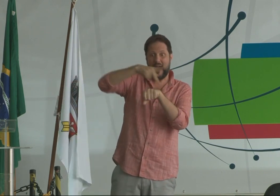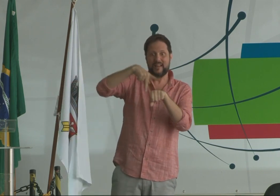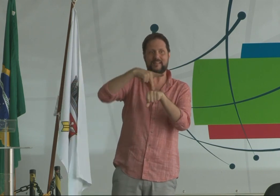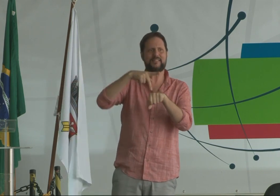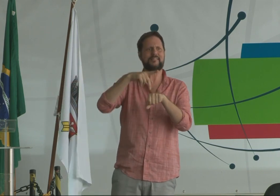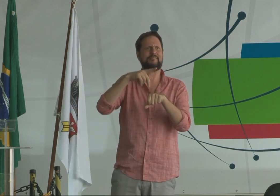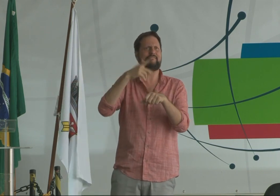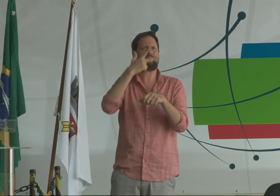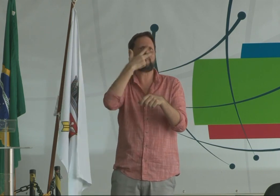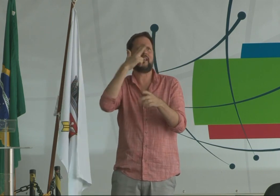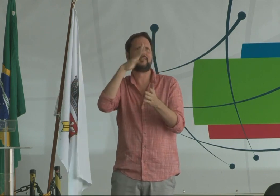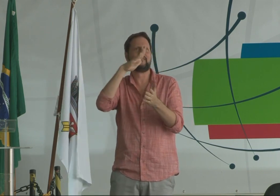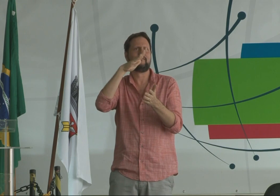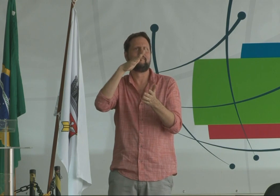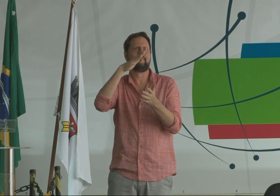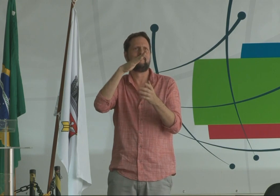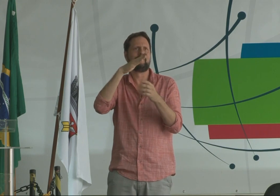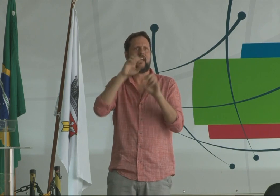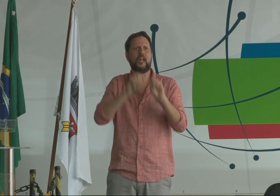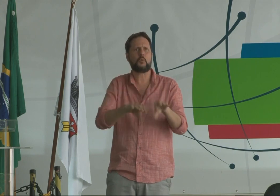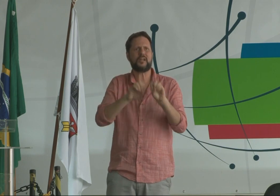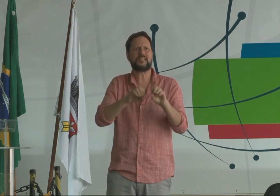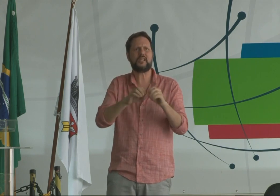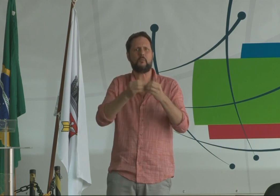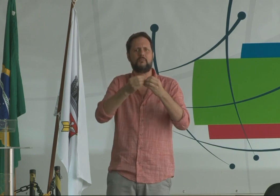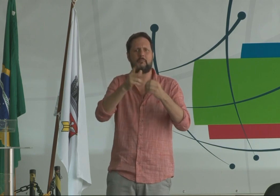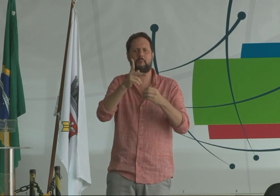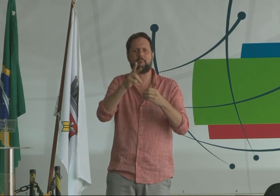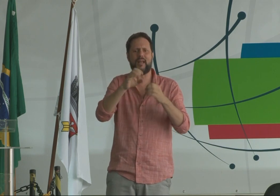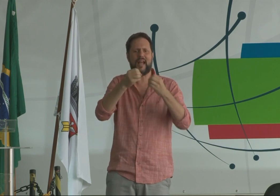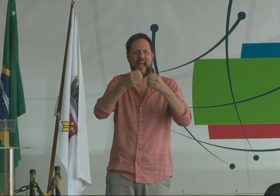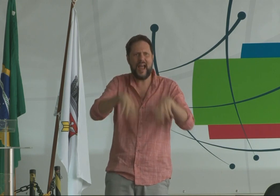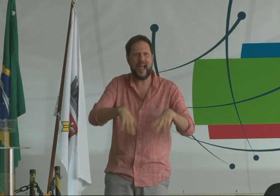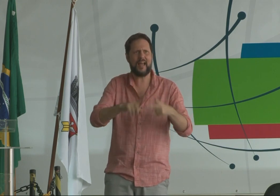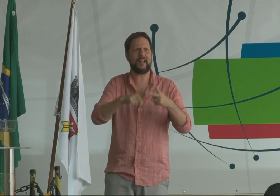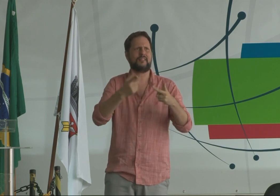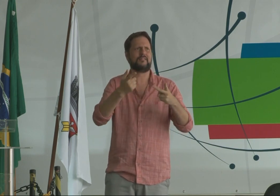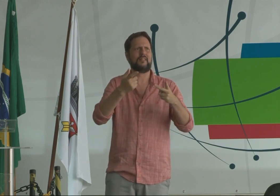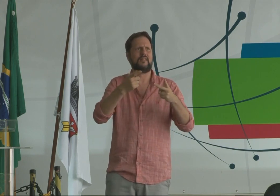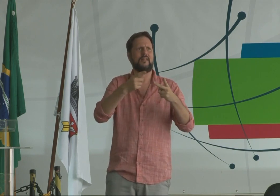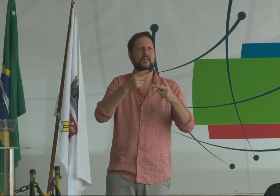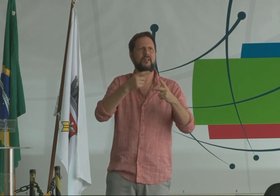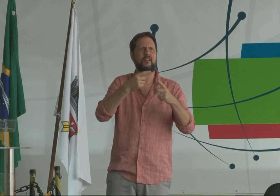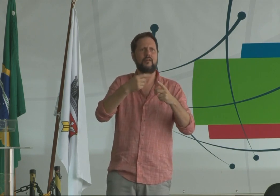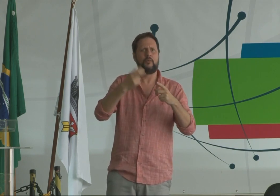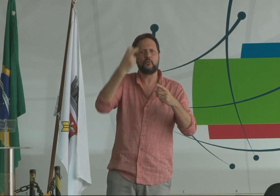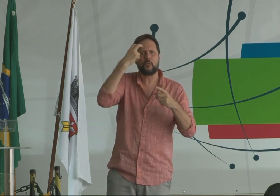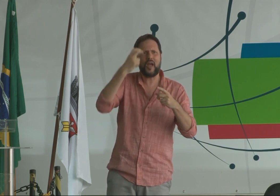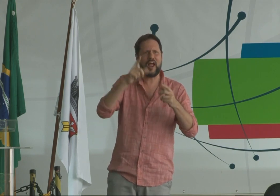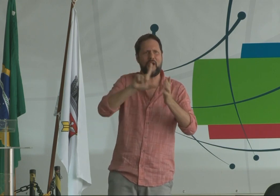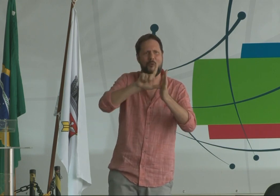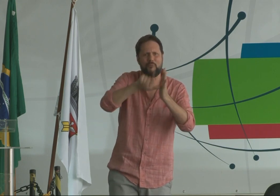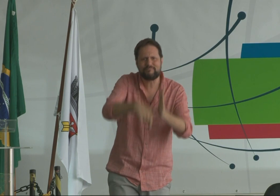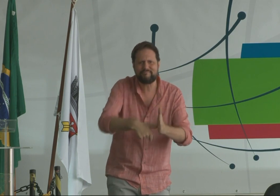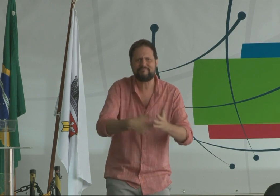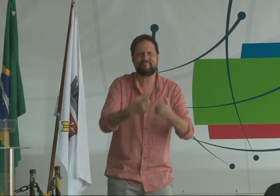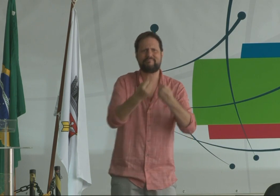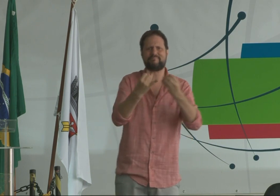que quando a gente chega nesses outros países, parece que a educação também sofreu processo de prejuízo,